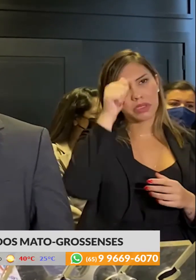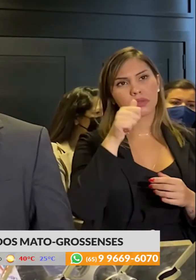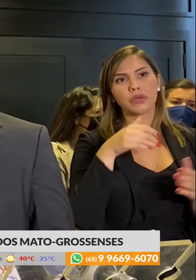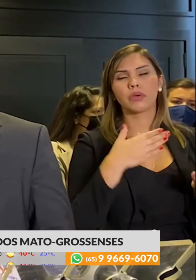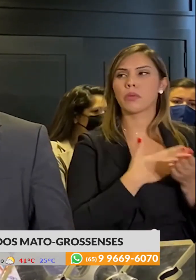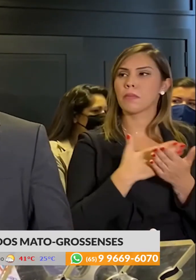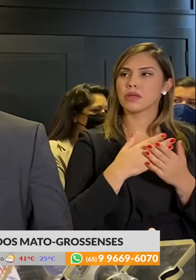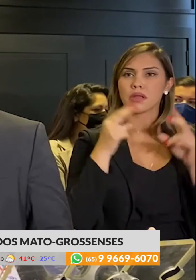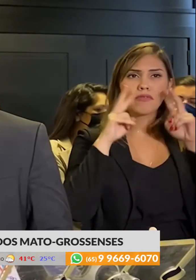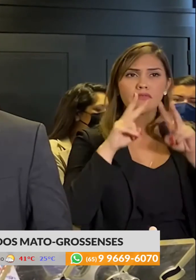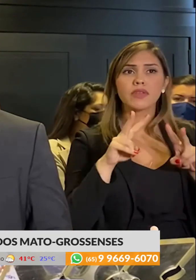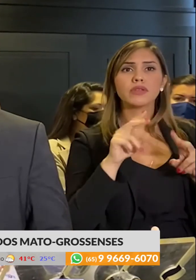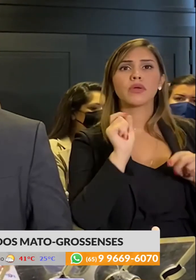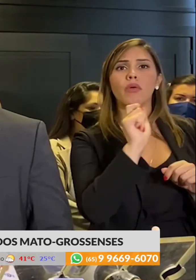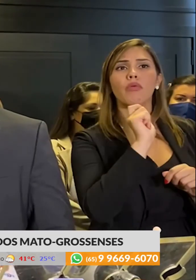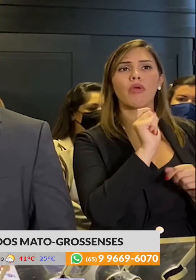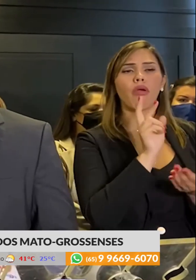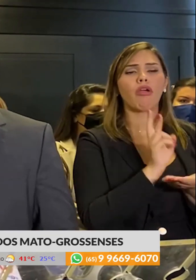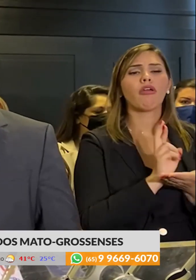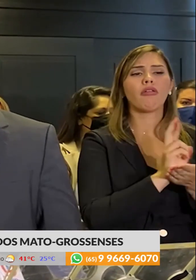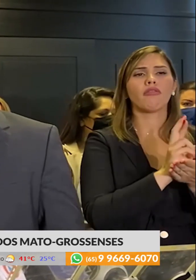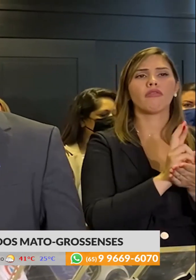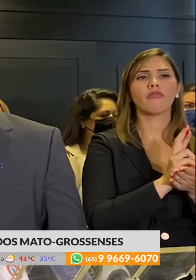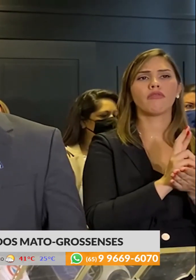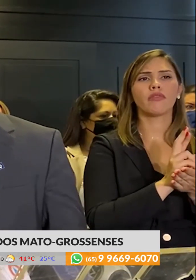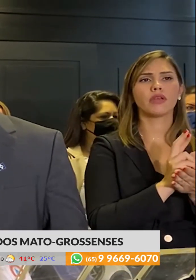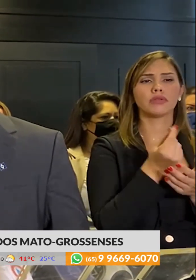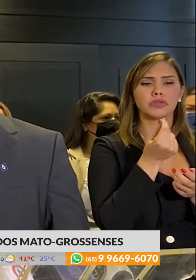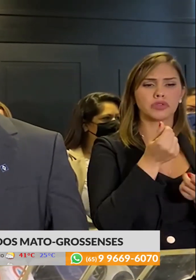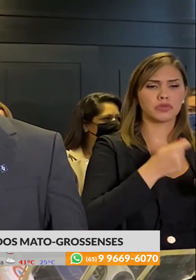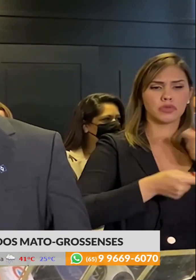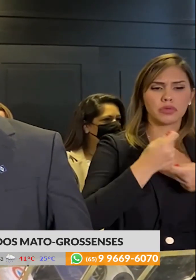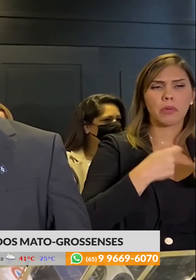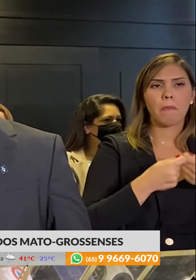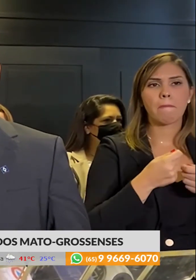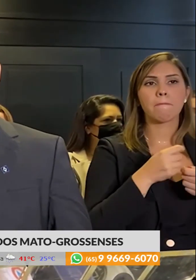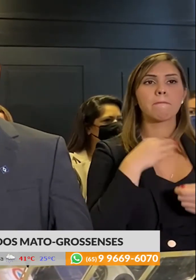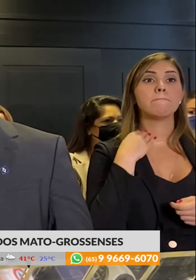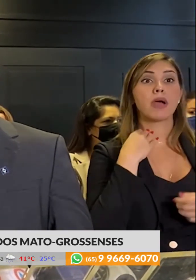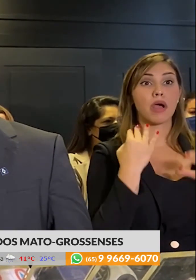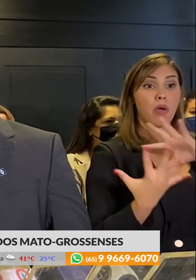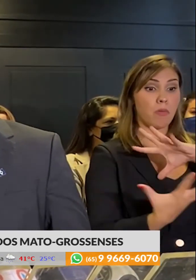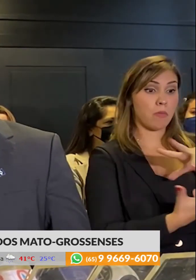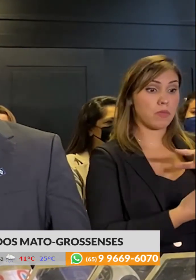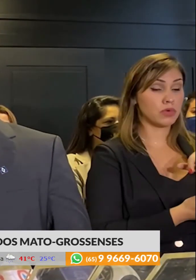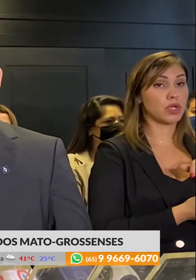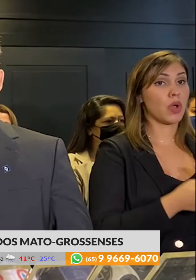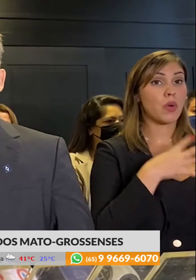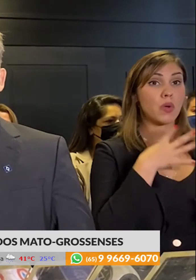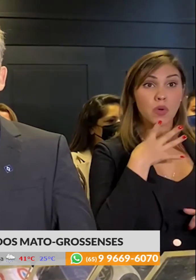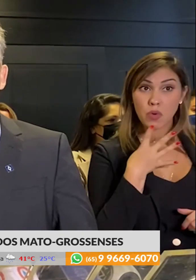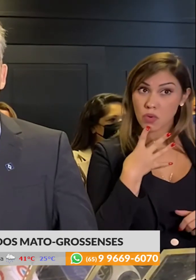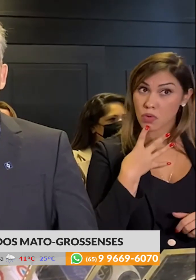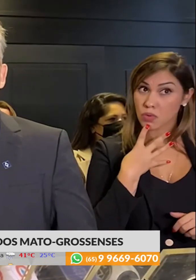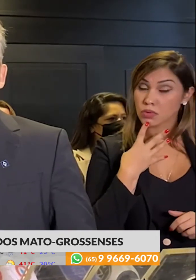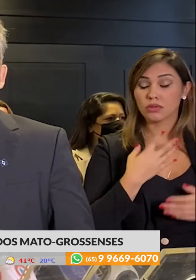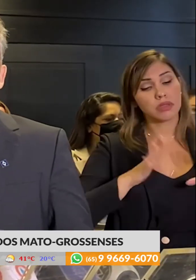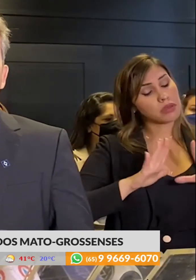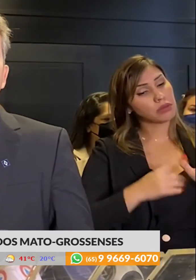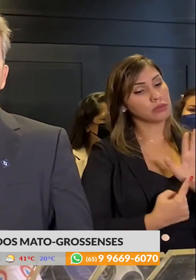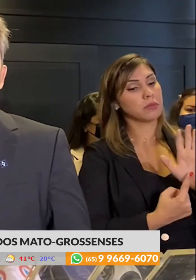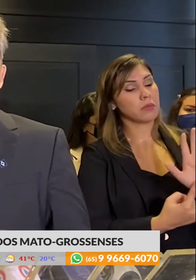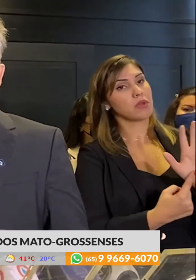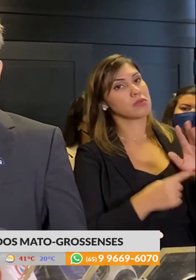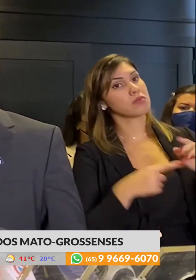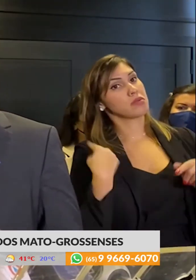a ser visto como uma referência nacional de gestão fiscal. O Banco Mundial já reconhece isso, o Tesouro Nacional reconhece isso. Então isso mostra